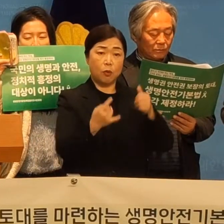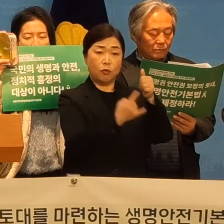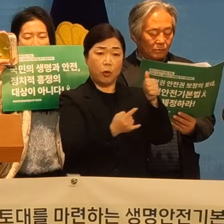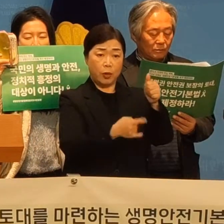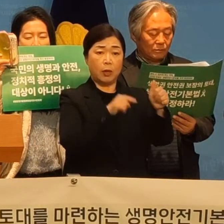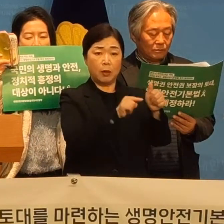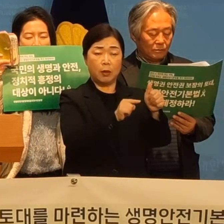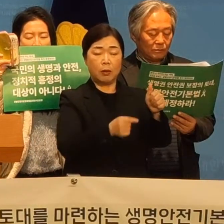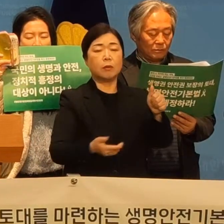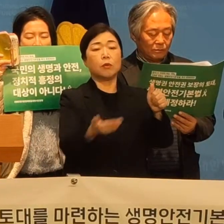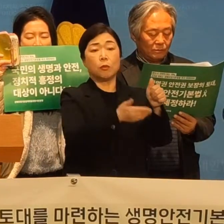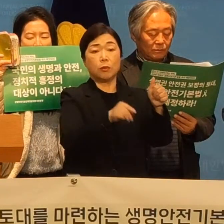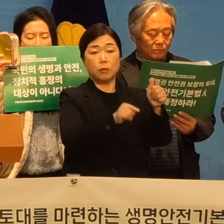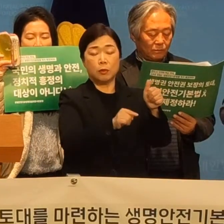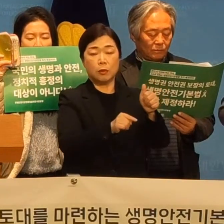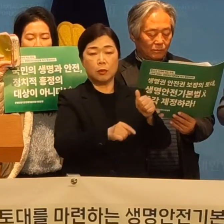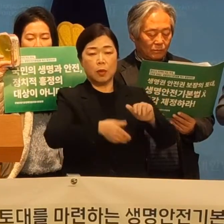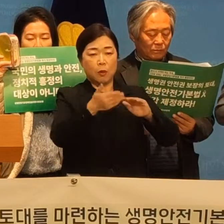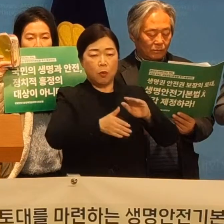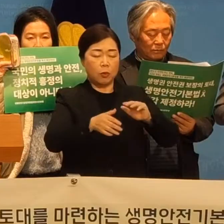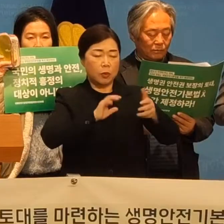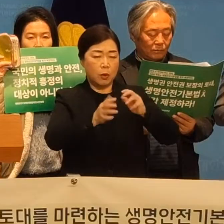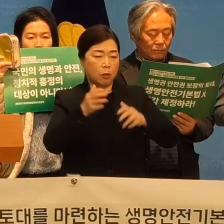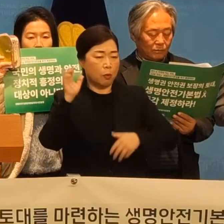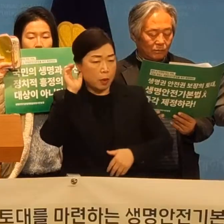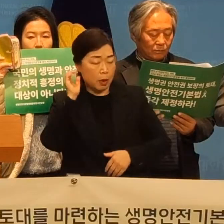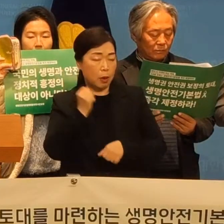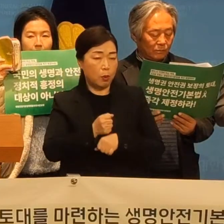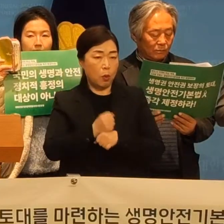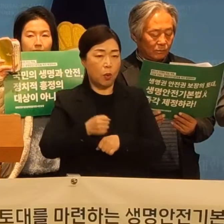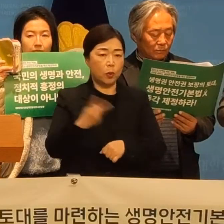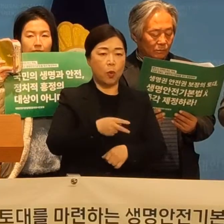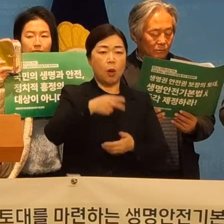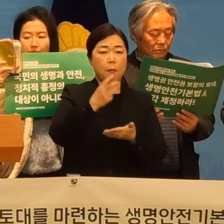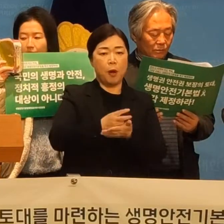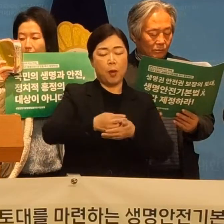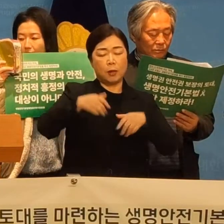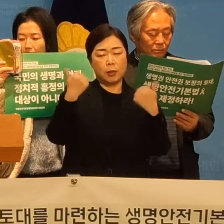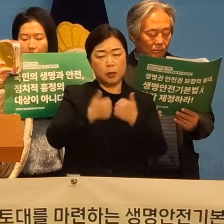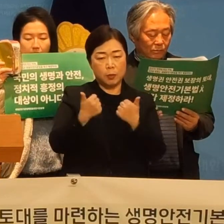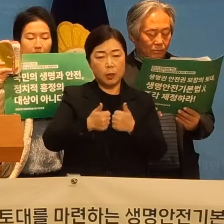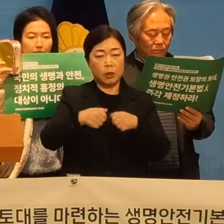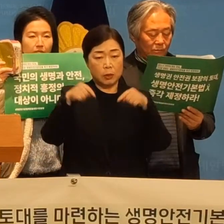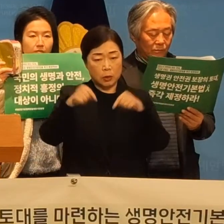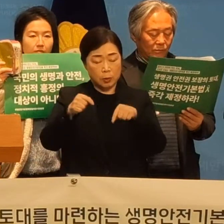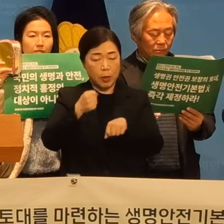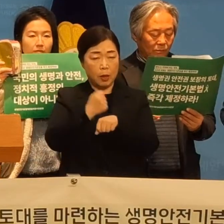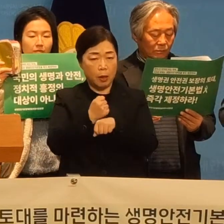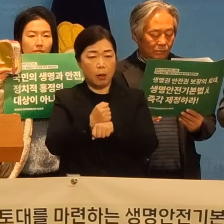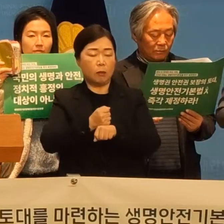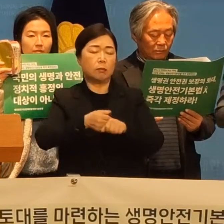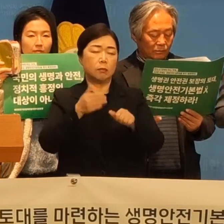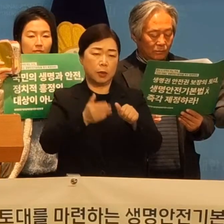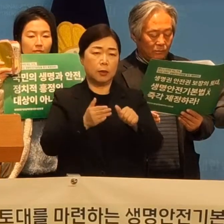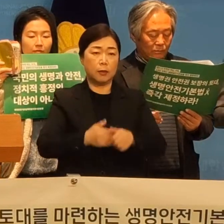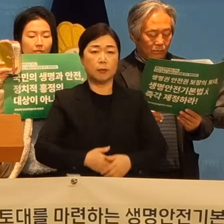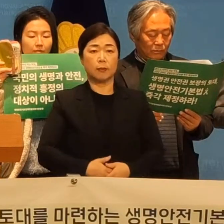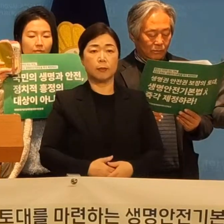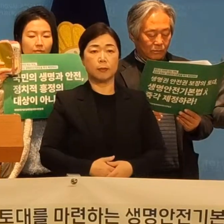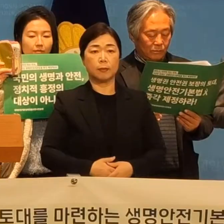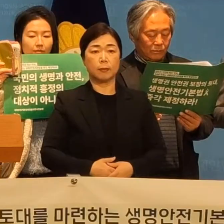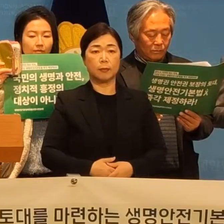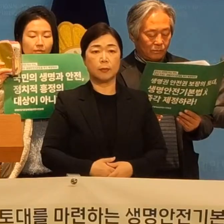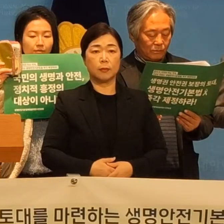행정안전위원회의 위원들은 공청회 및 소위 법안 심의를 진행해야 할 것입니다.